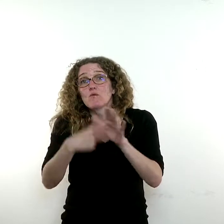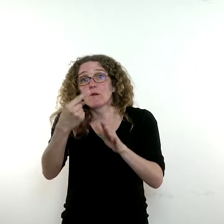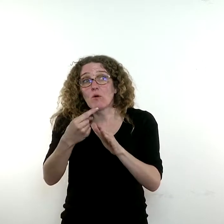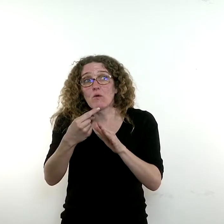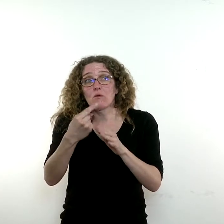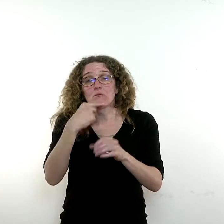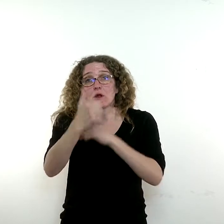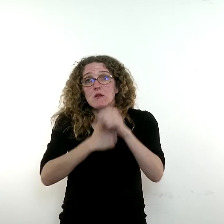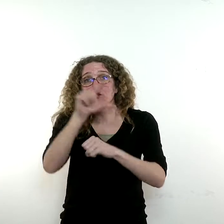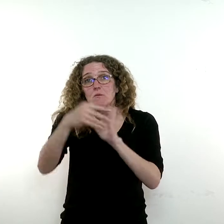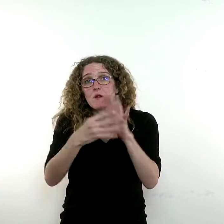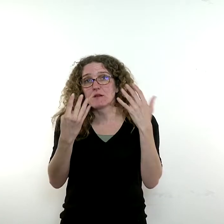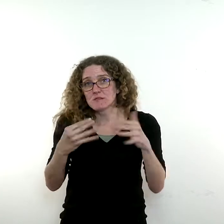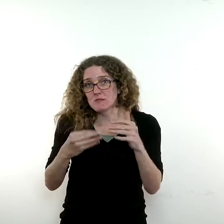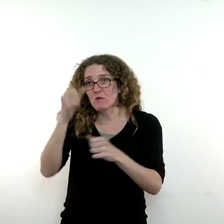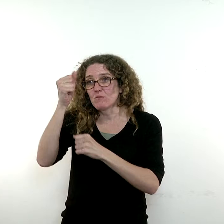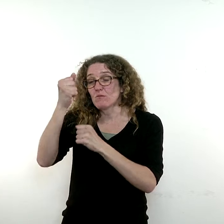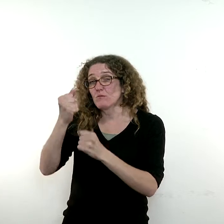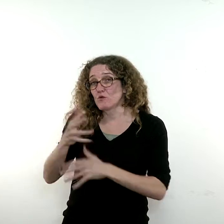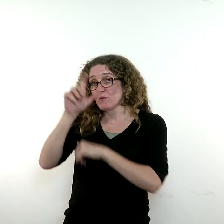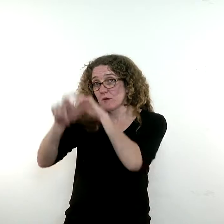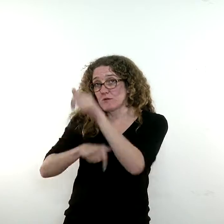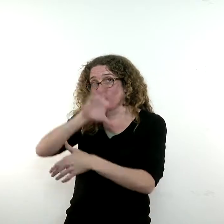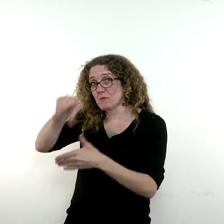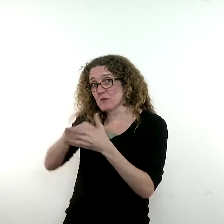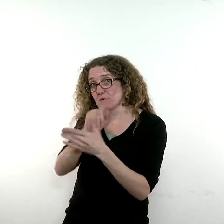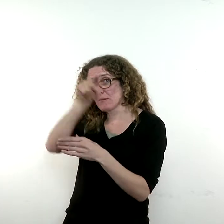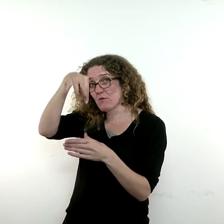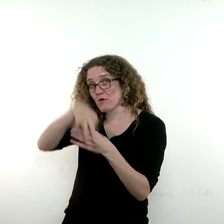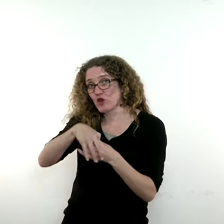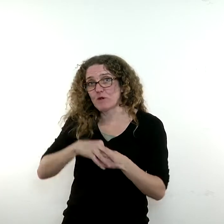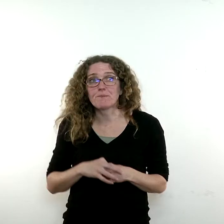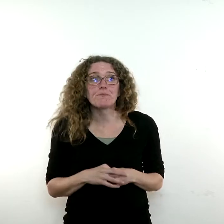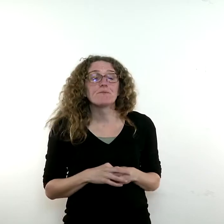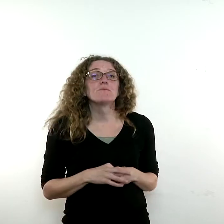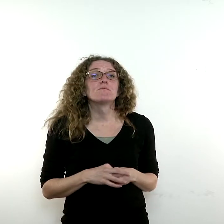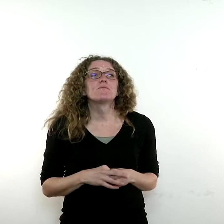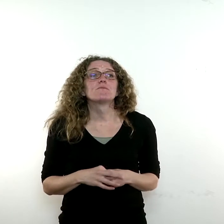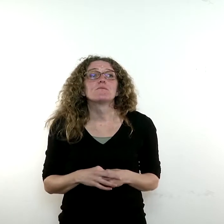Madame Chardès, Monsieur El Kaddoussi et Madame Janel ne prennent pas part au vote.